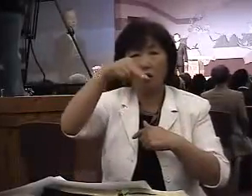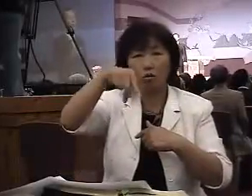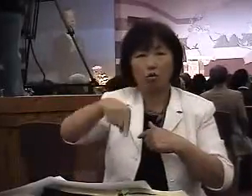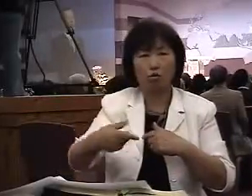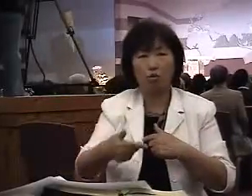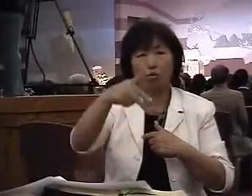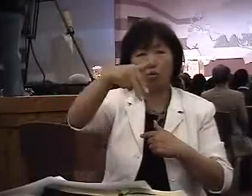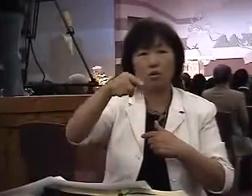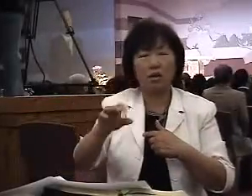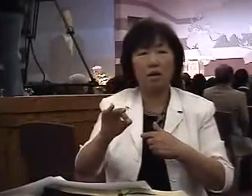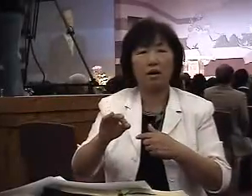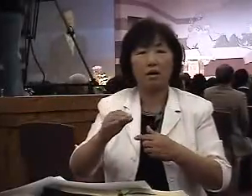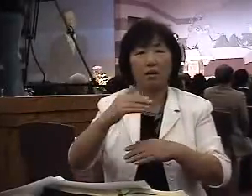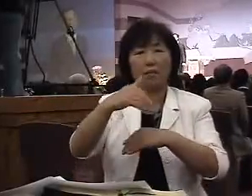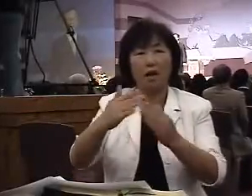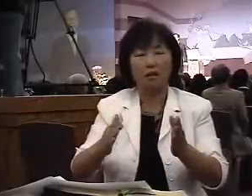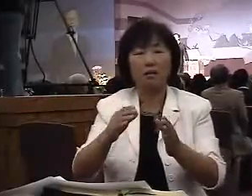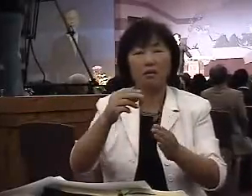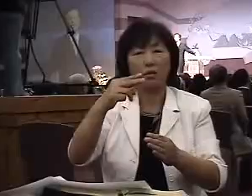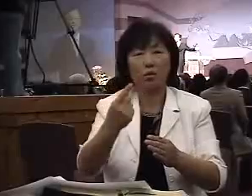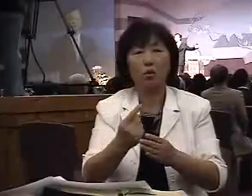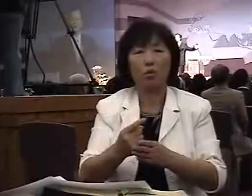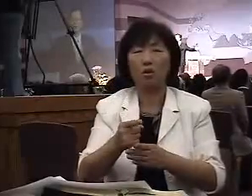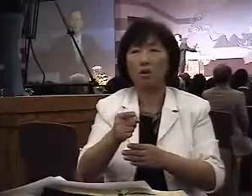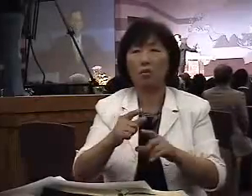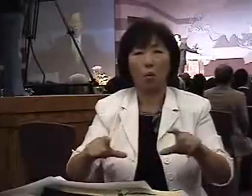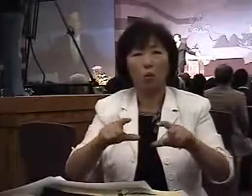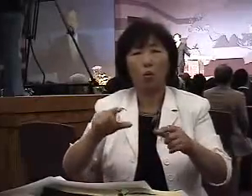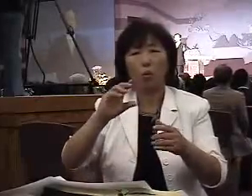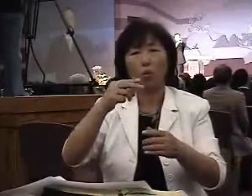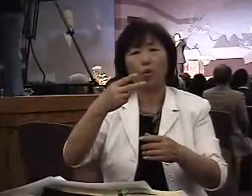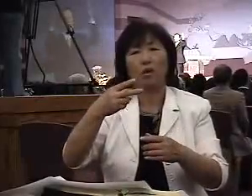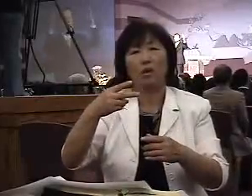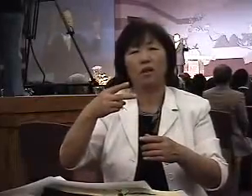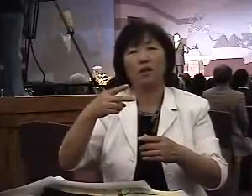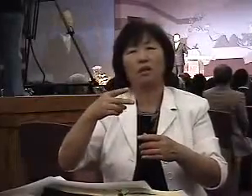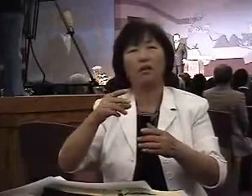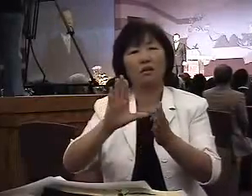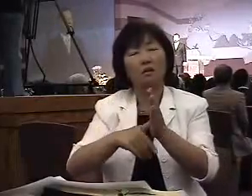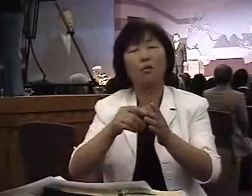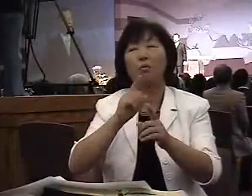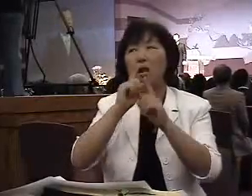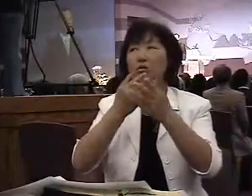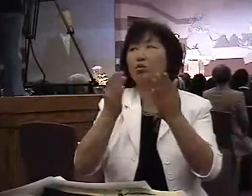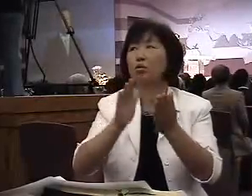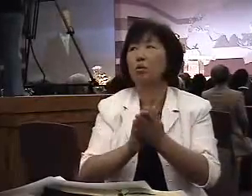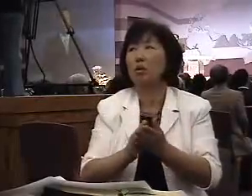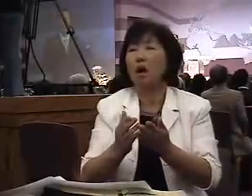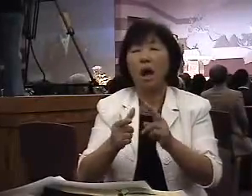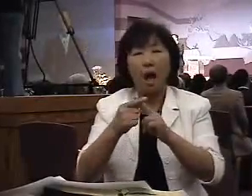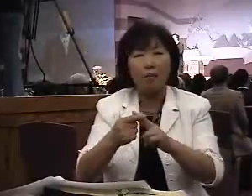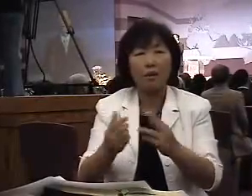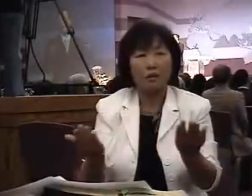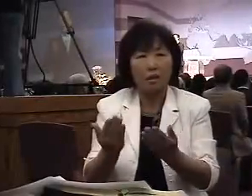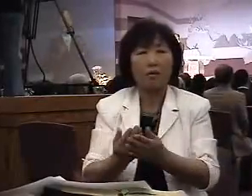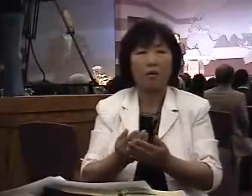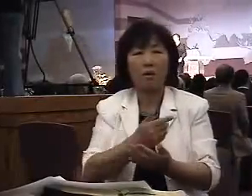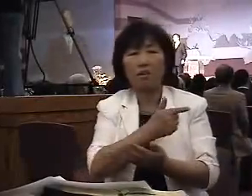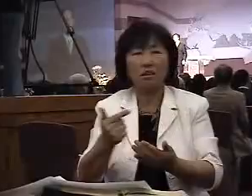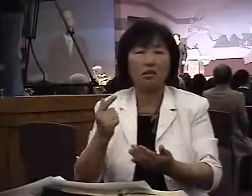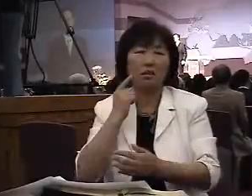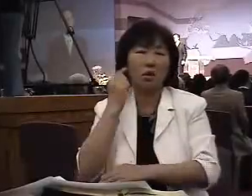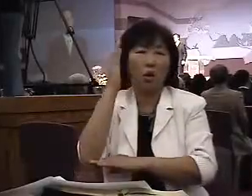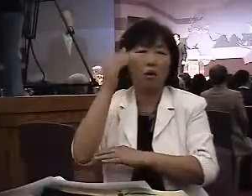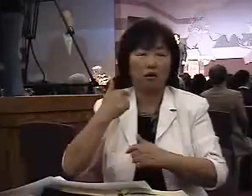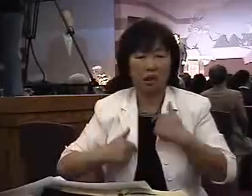때도 말씀드리고 보통 때도 말씀드리죠. 이 순장님들과 함께 평신도 지도자들과 함께 사역할 수 있다는 것이 얼마나 큰 영광이고